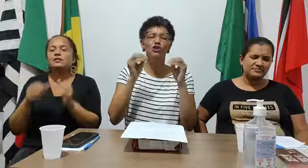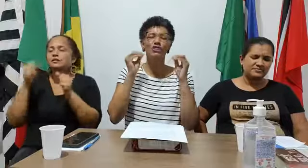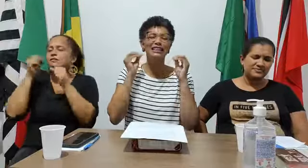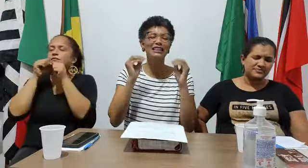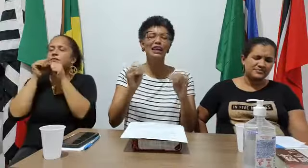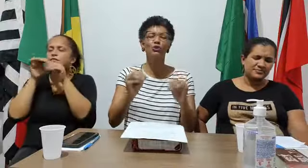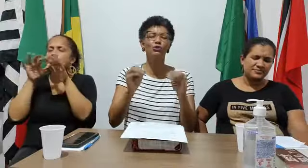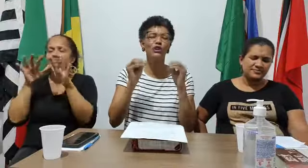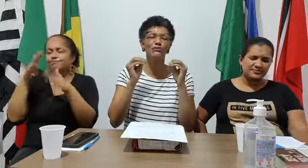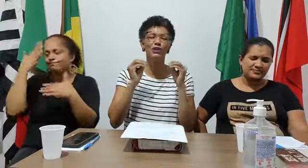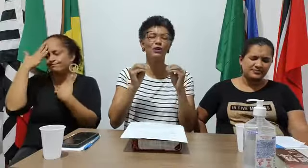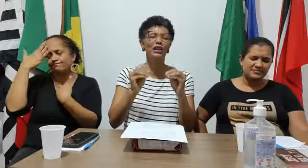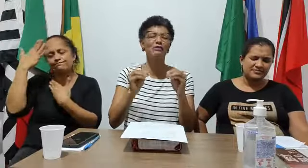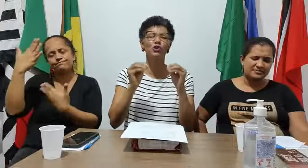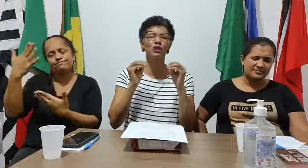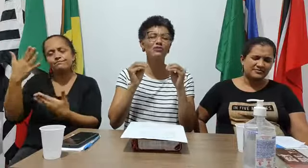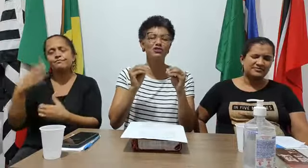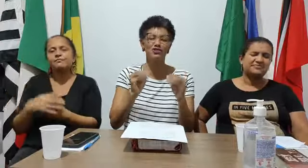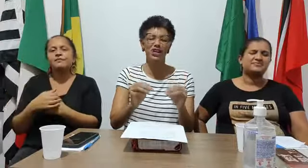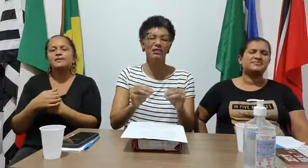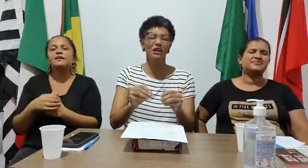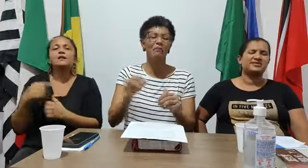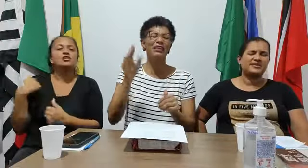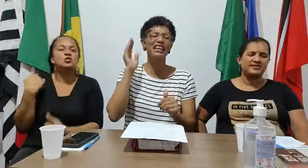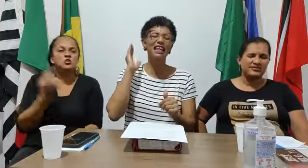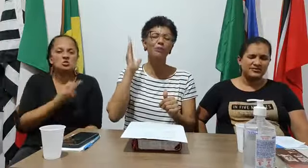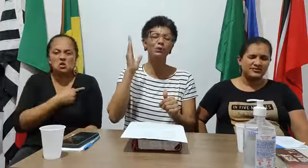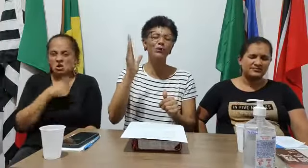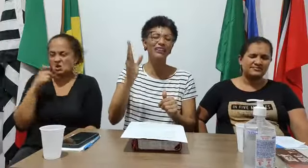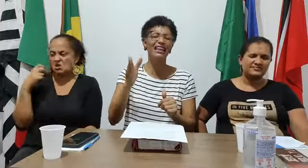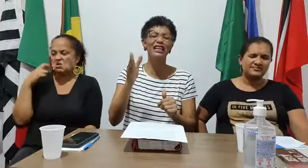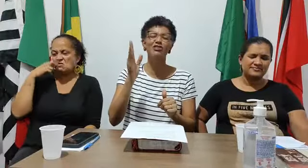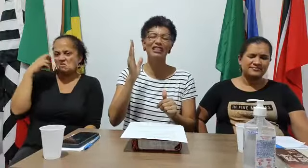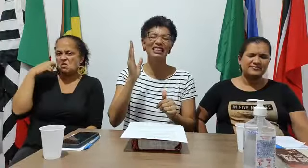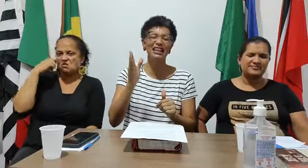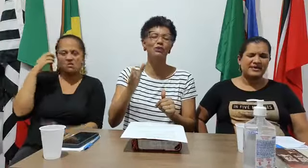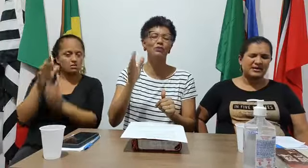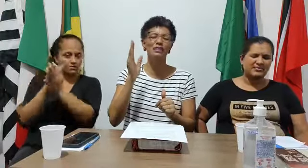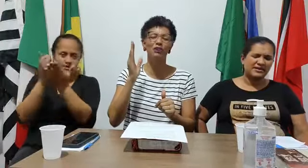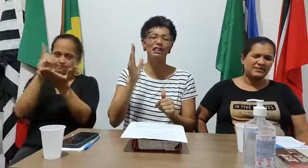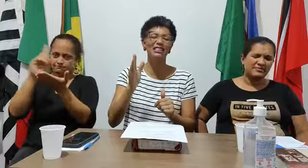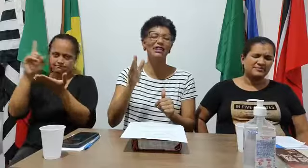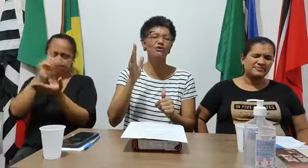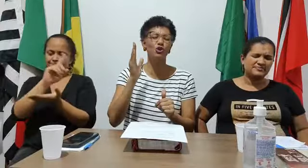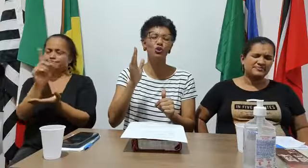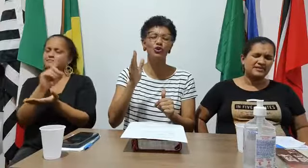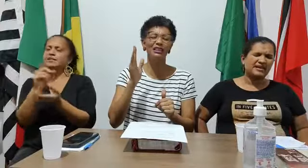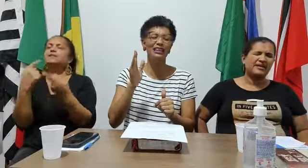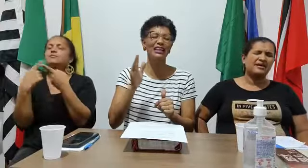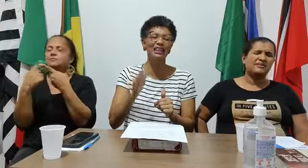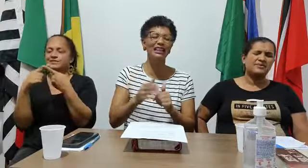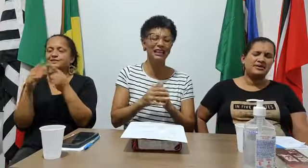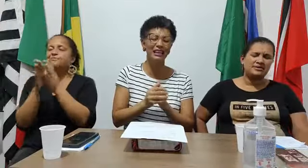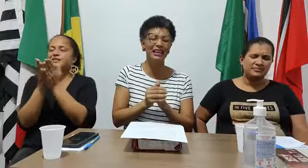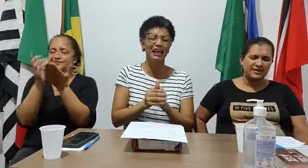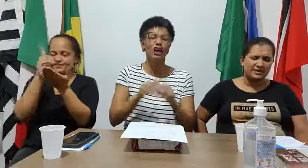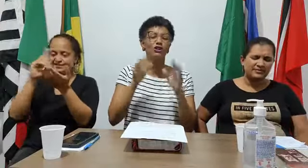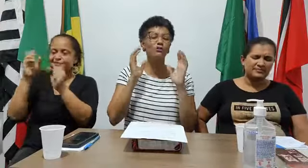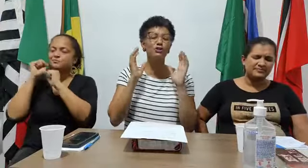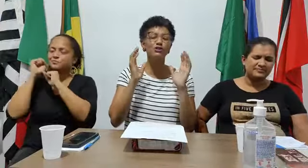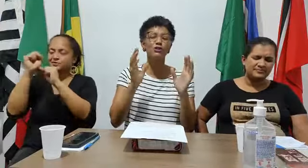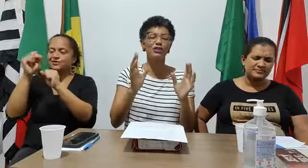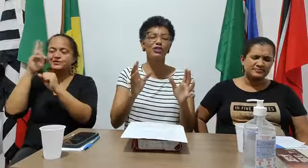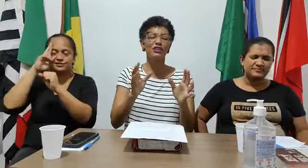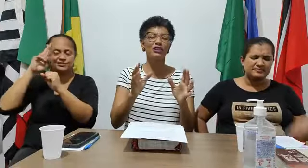noite, nós não nos envergonhamos do Evangelho, porque ele é o poder de Deus para a salvação de todo aquele que nele crê.